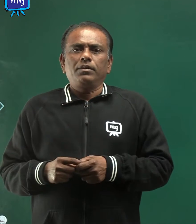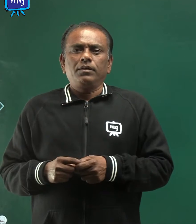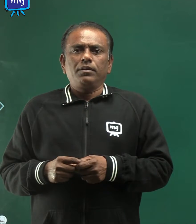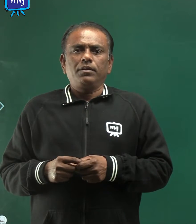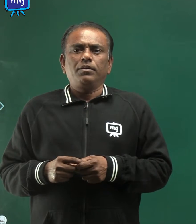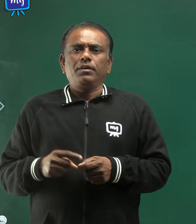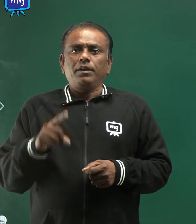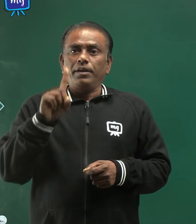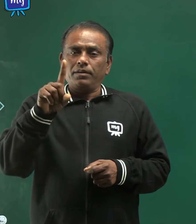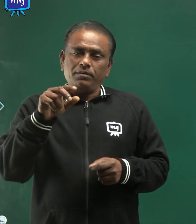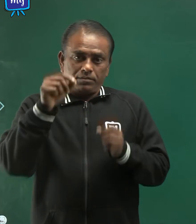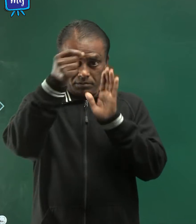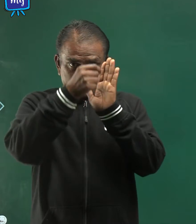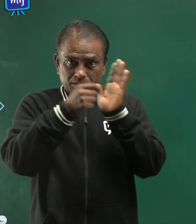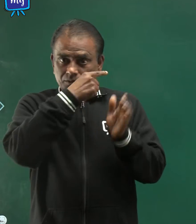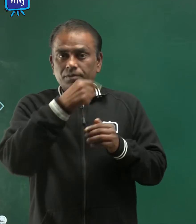दी हुई